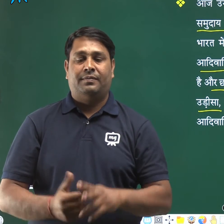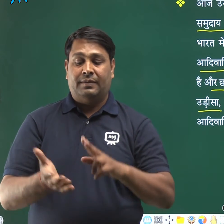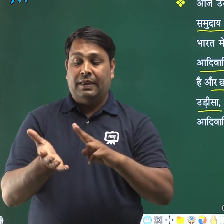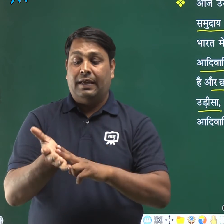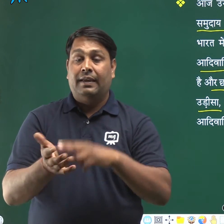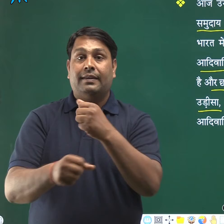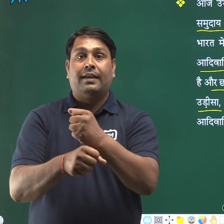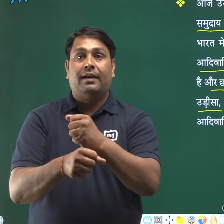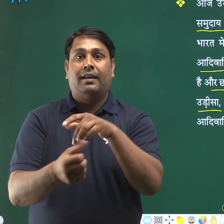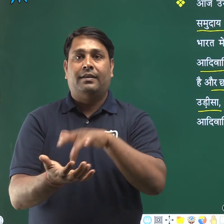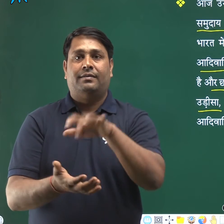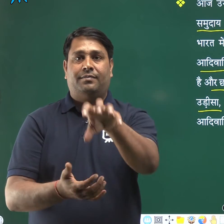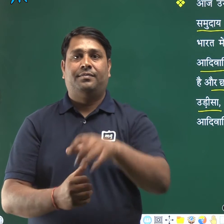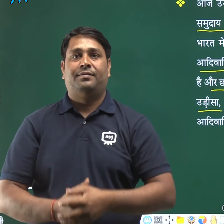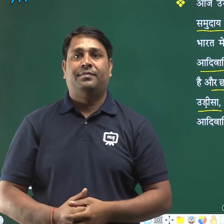नागालैंड,